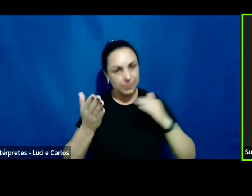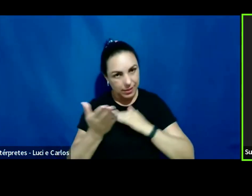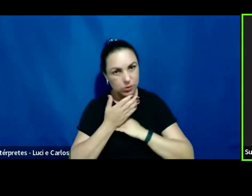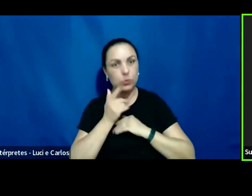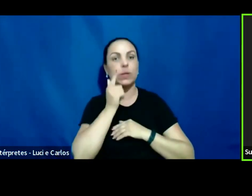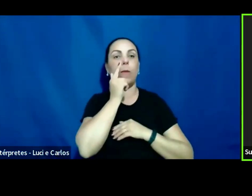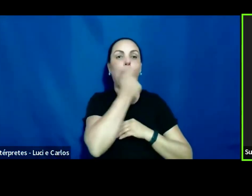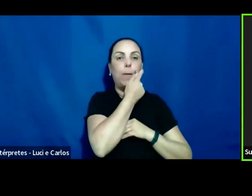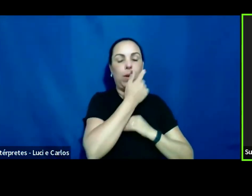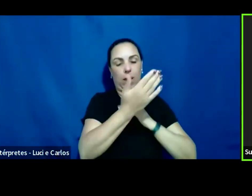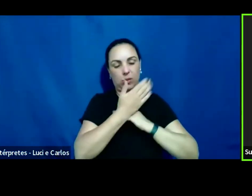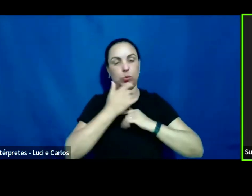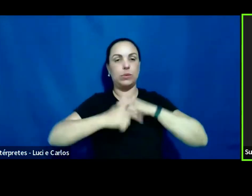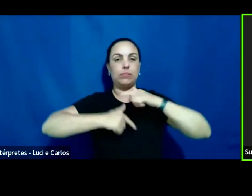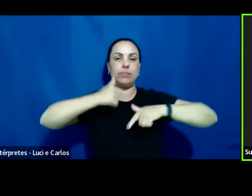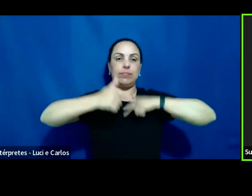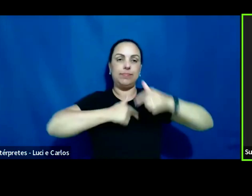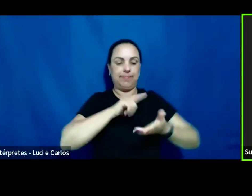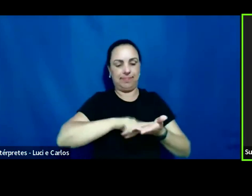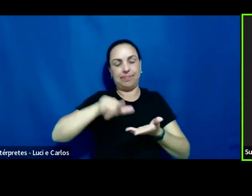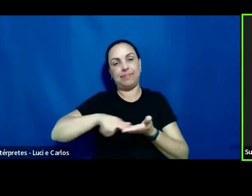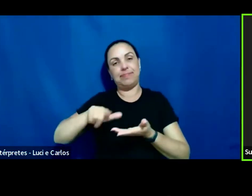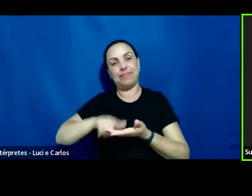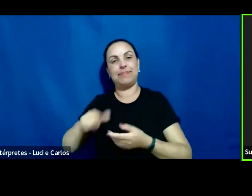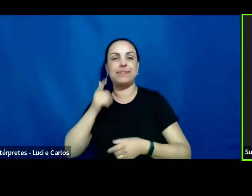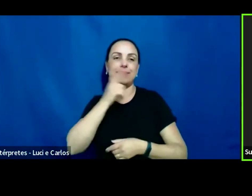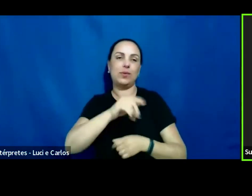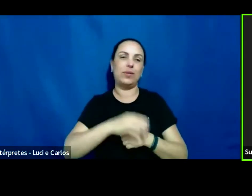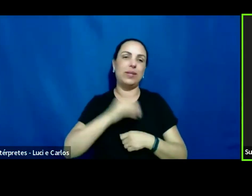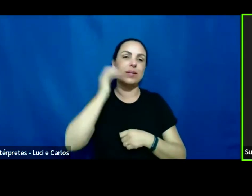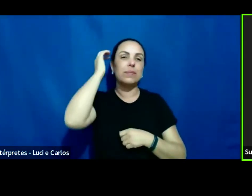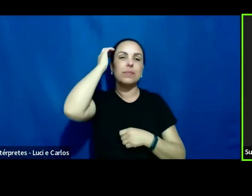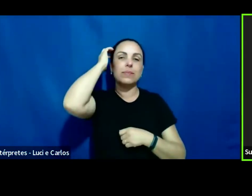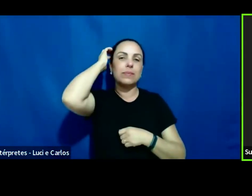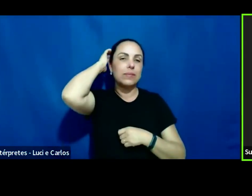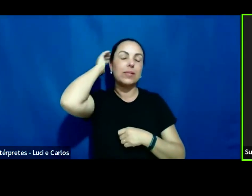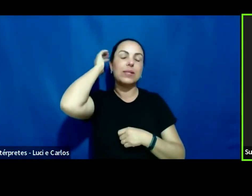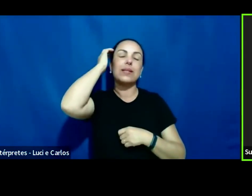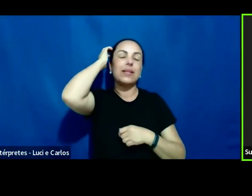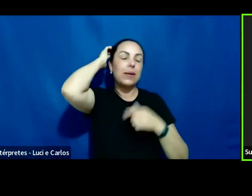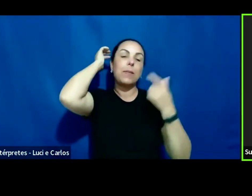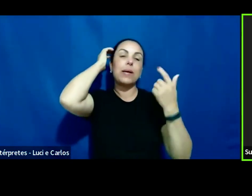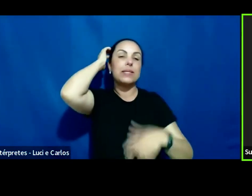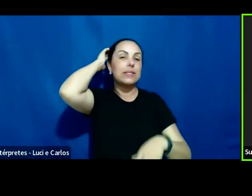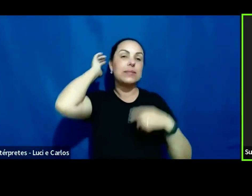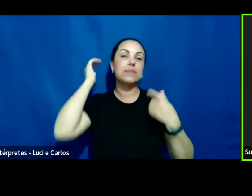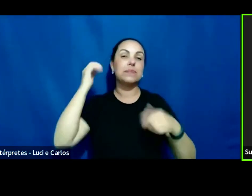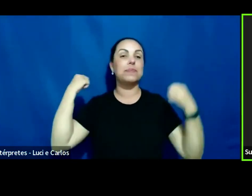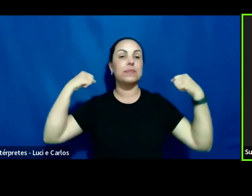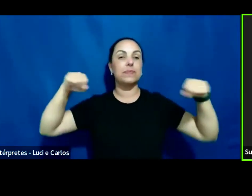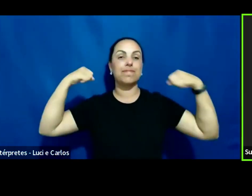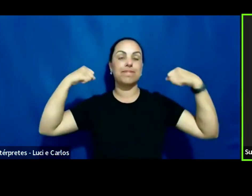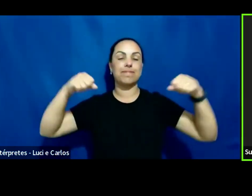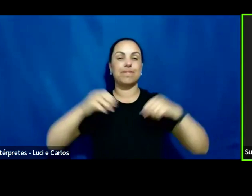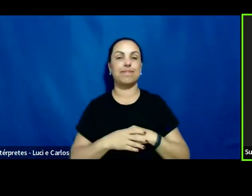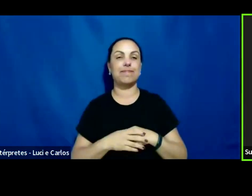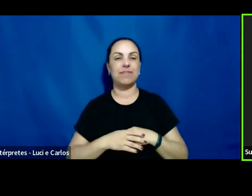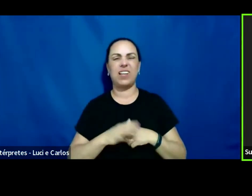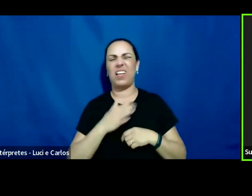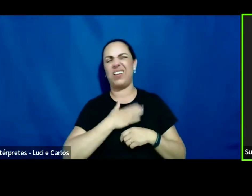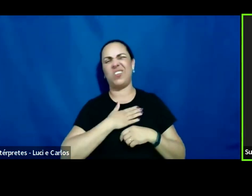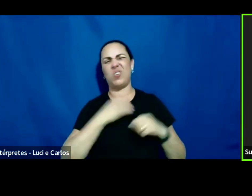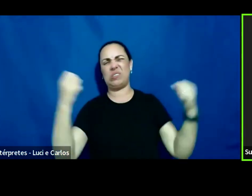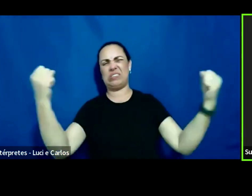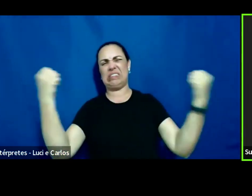jejum é fundamental. Fazer atividade física. Não sejam sedentários. Ah, eu não gosto de fazer musculação. Não estou falando para você